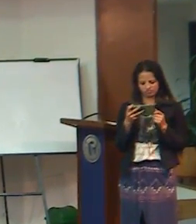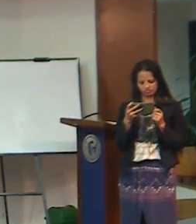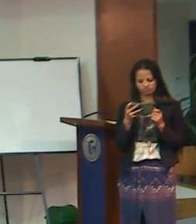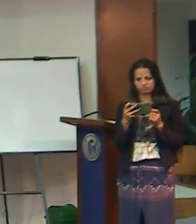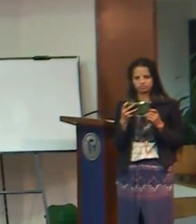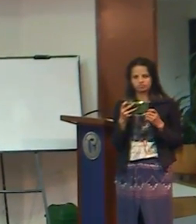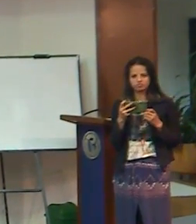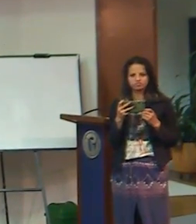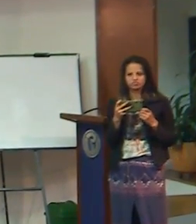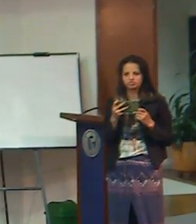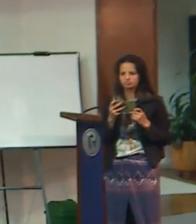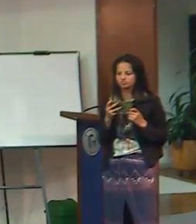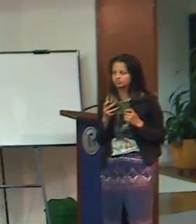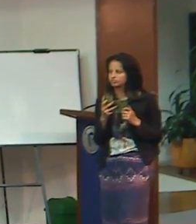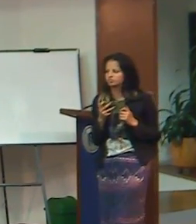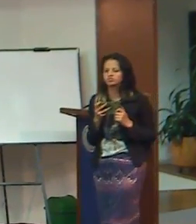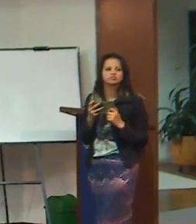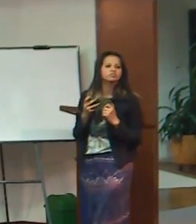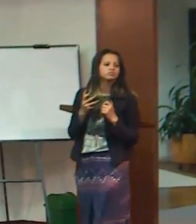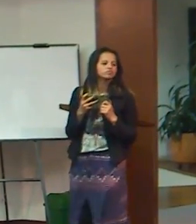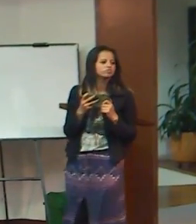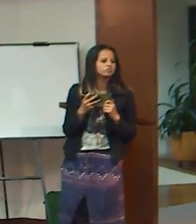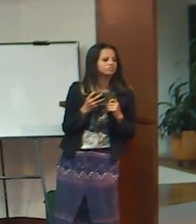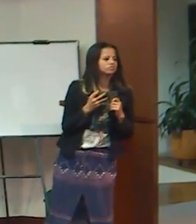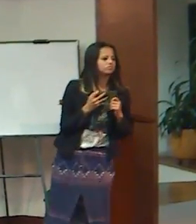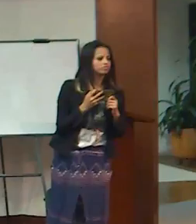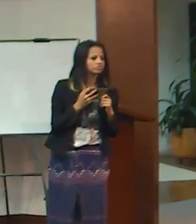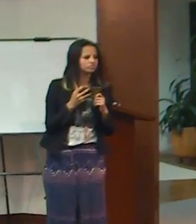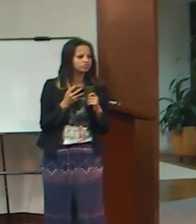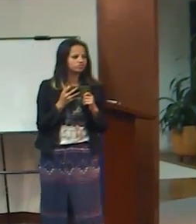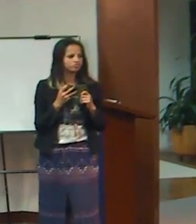las imágenes, las fotografías que están allí.